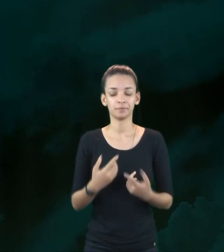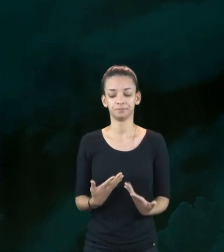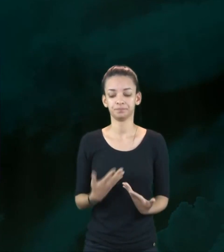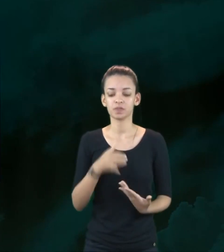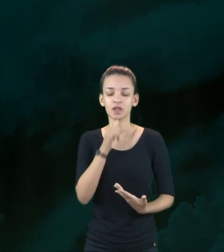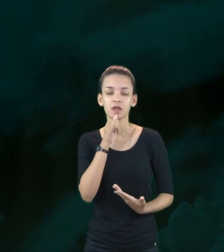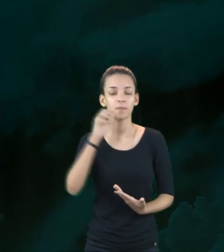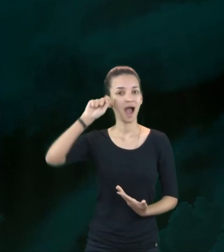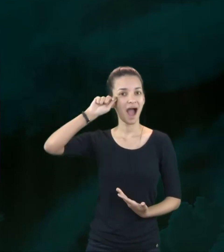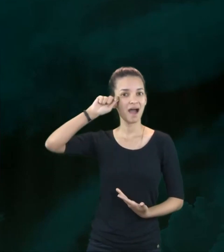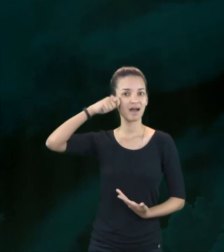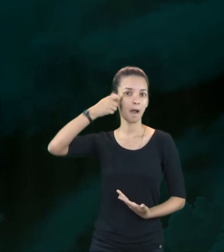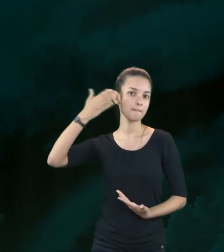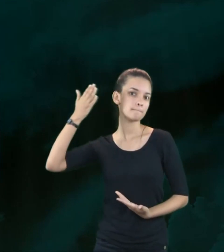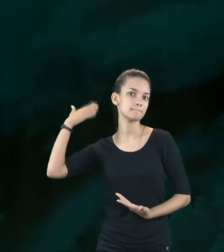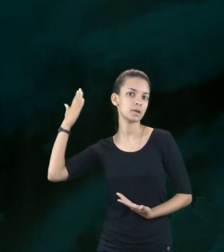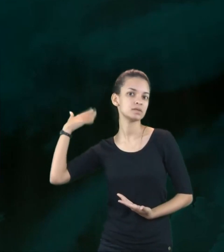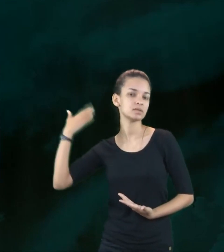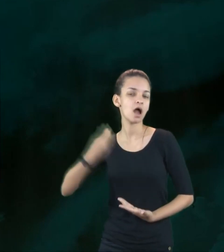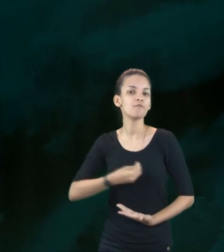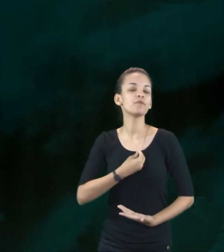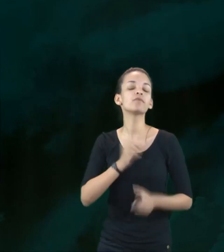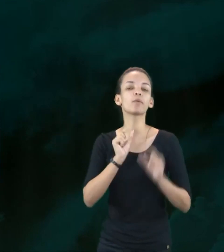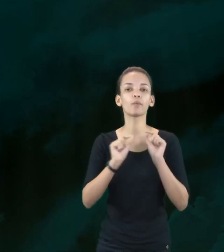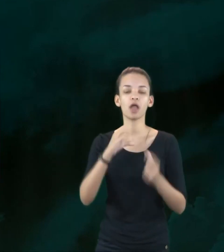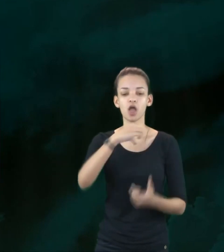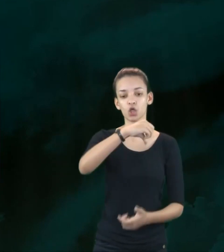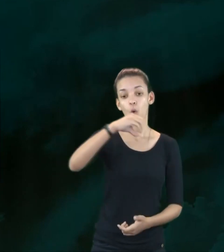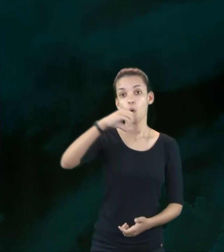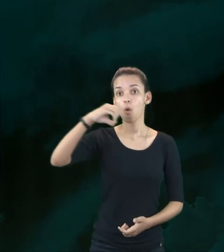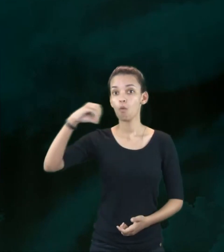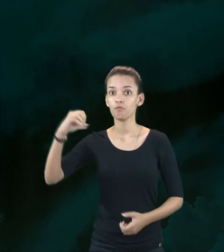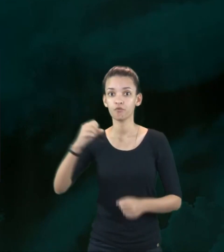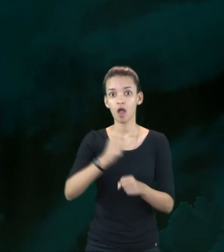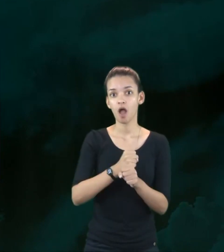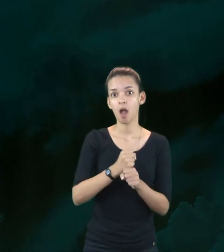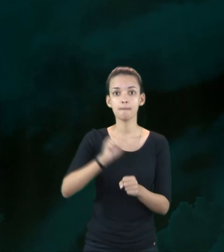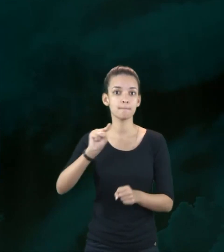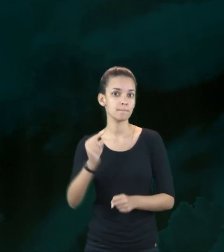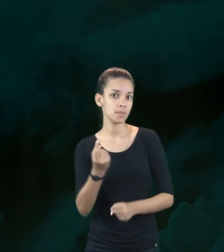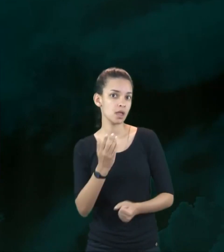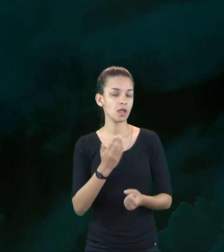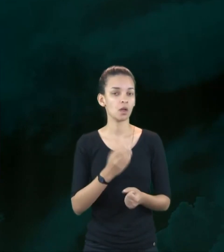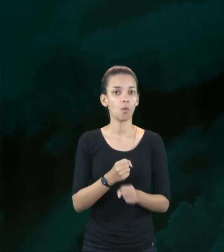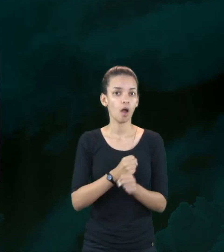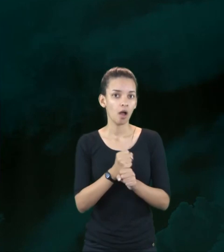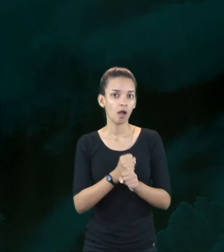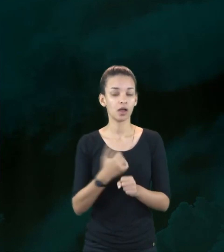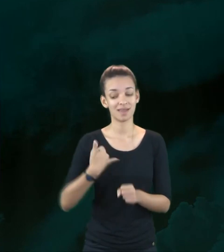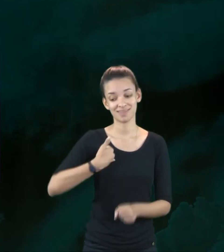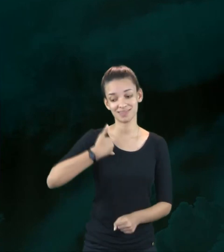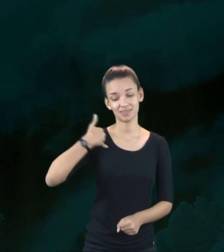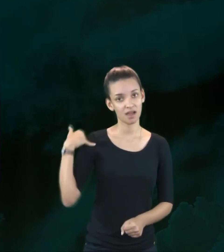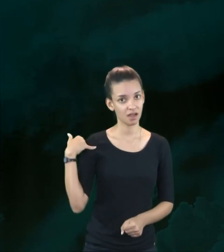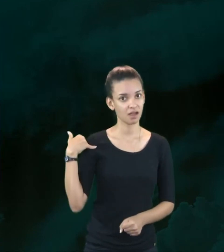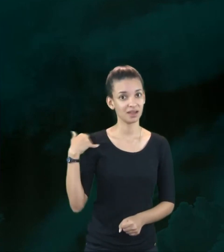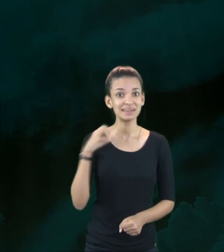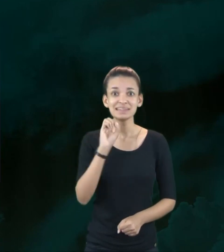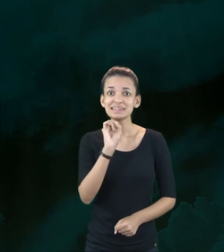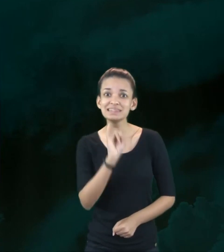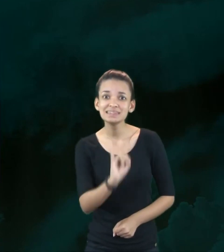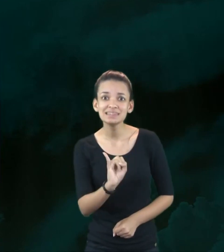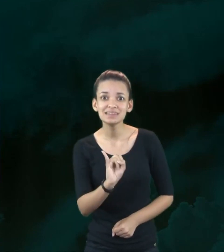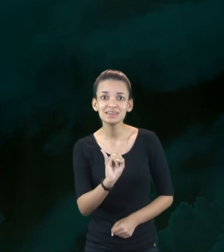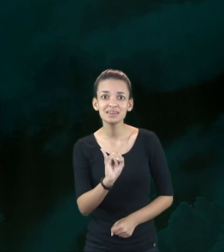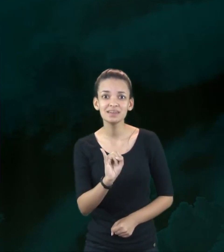quê? 900 anos de idade. 900 anos. Então, se esse período continuasse, né, um